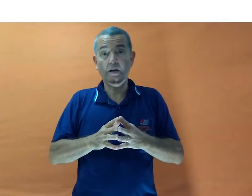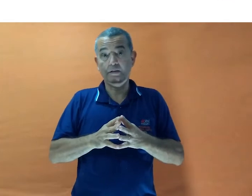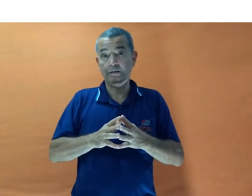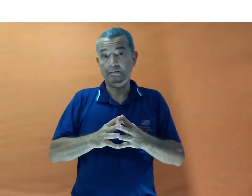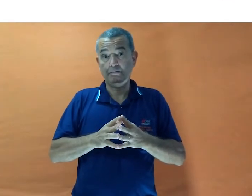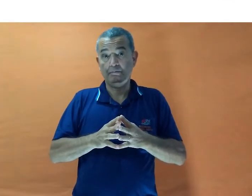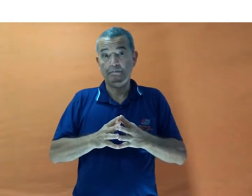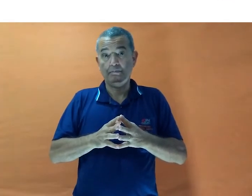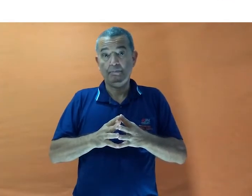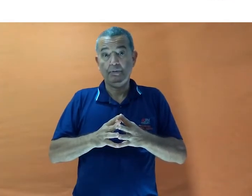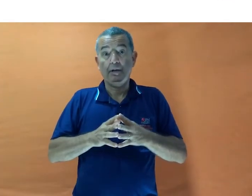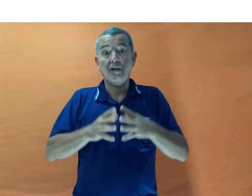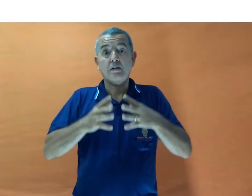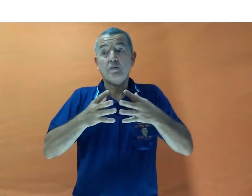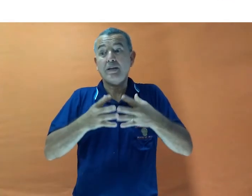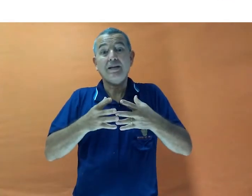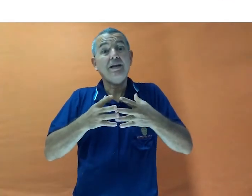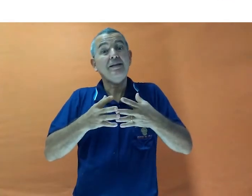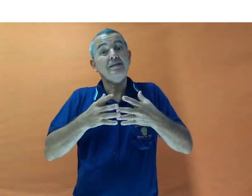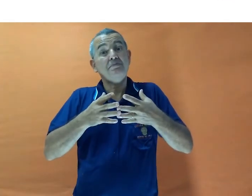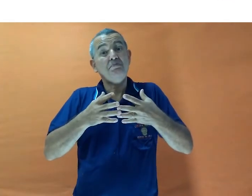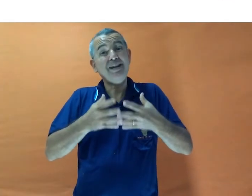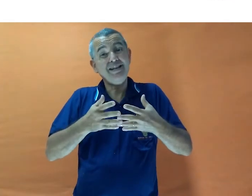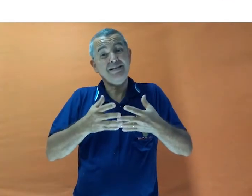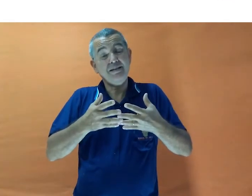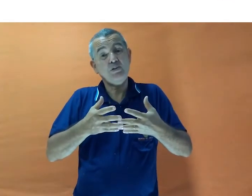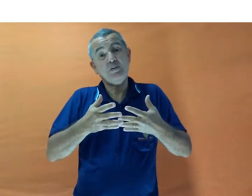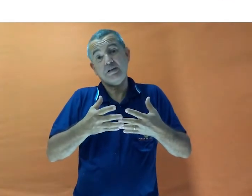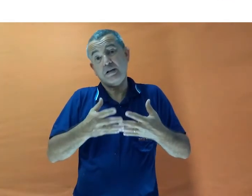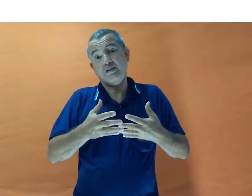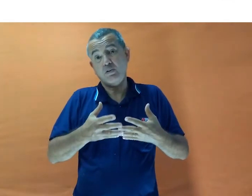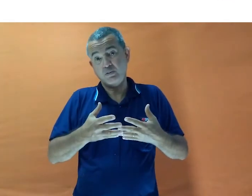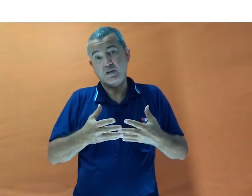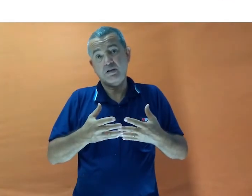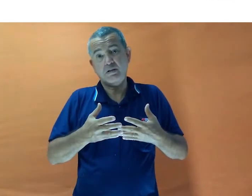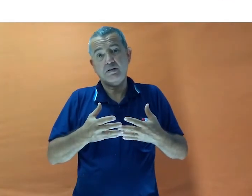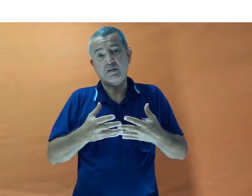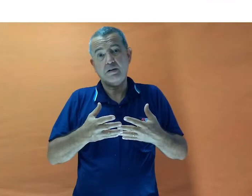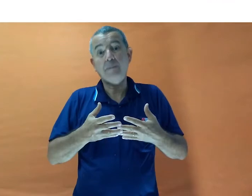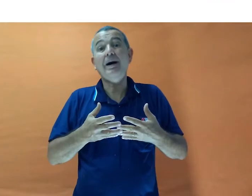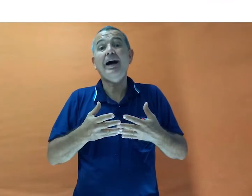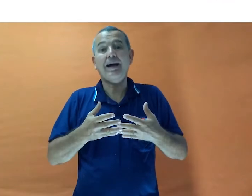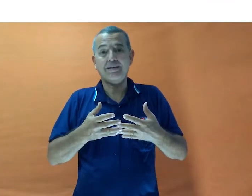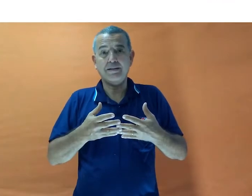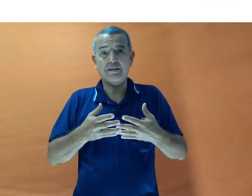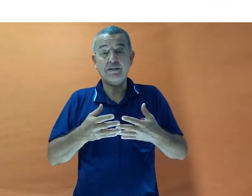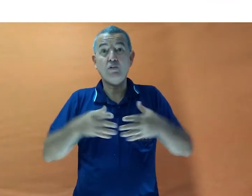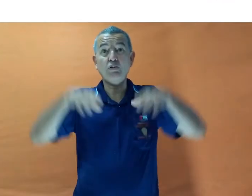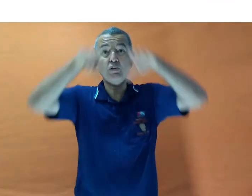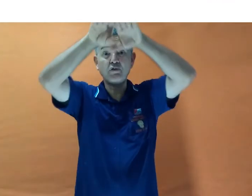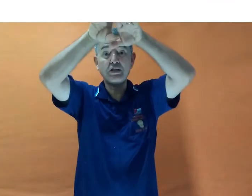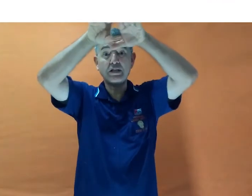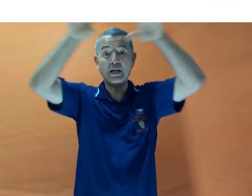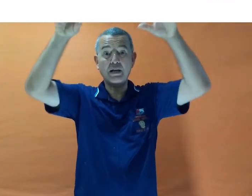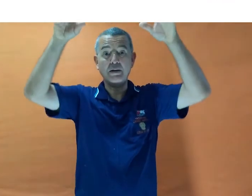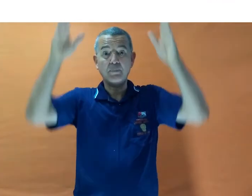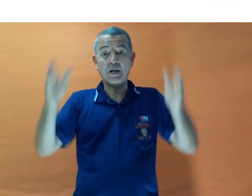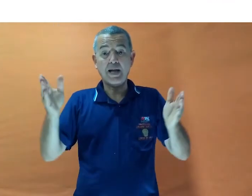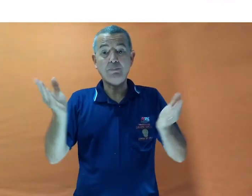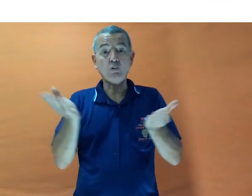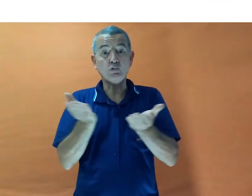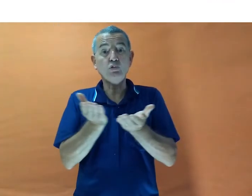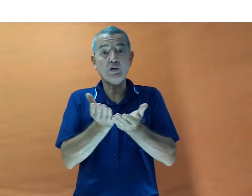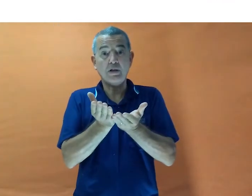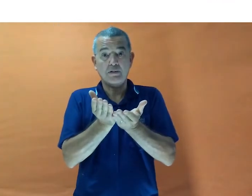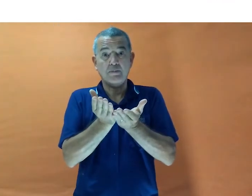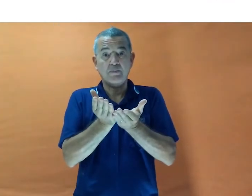muitos lugares. São prateleiras presas umas nas outras, amarradas. Então, quando eu fizer